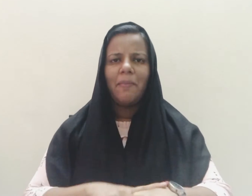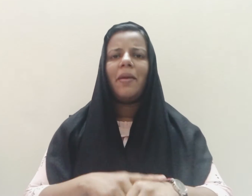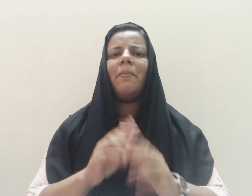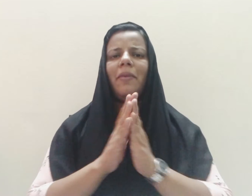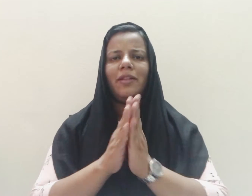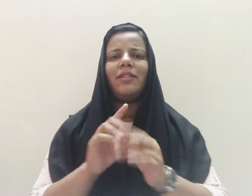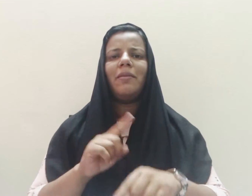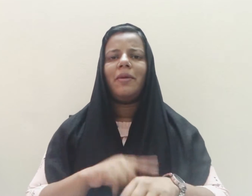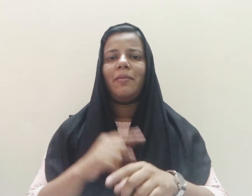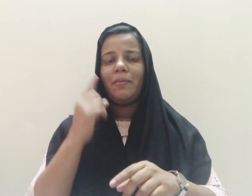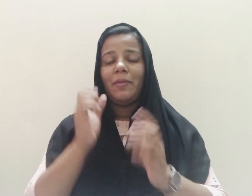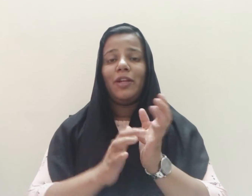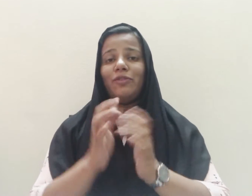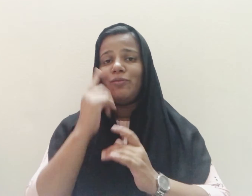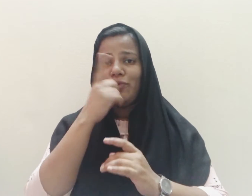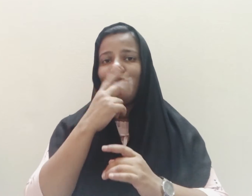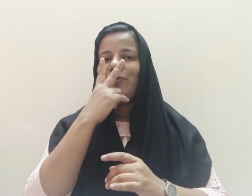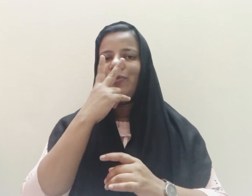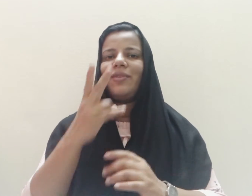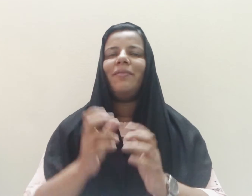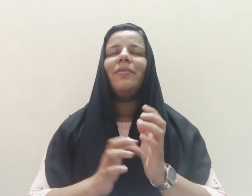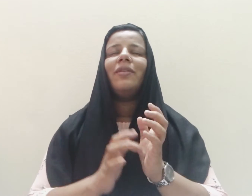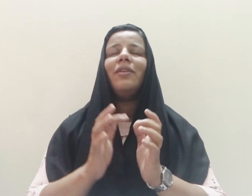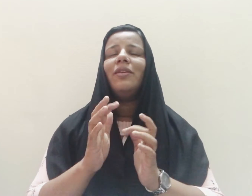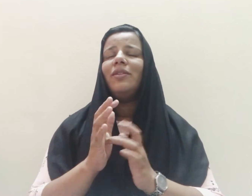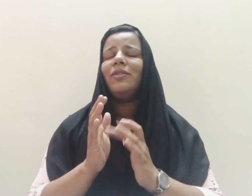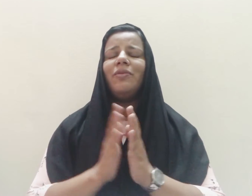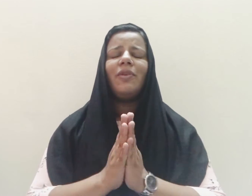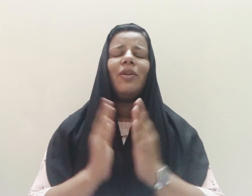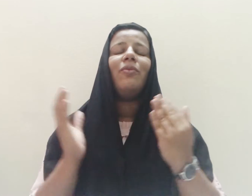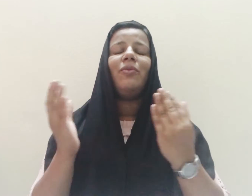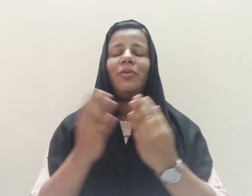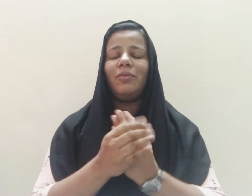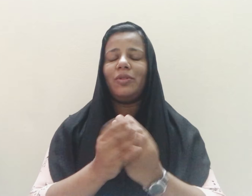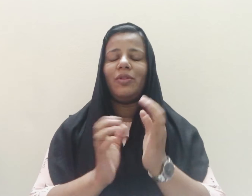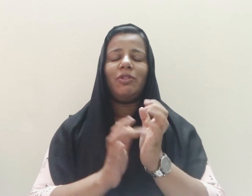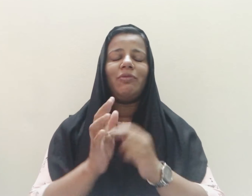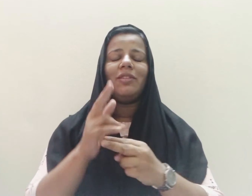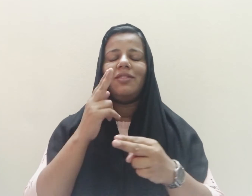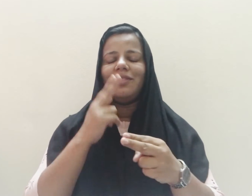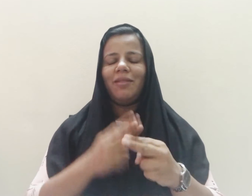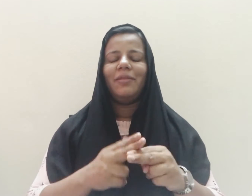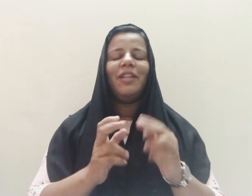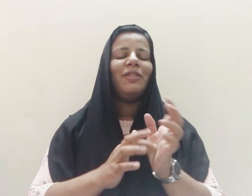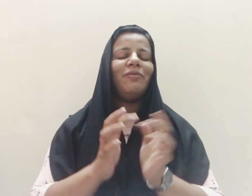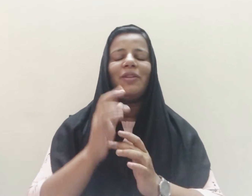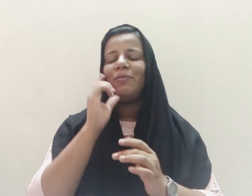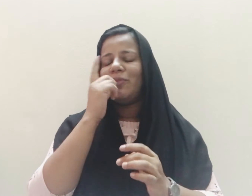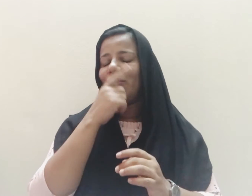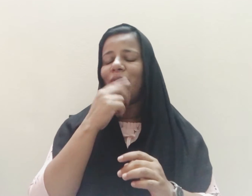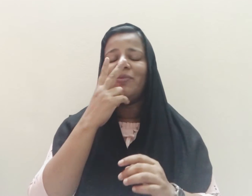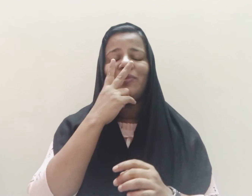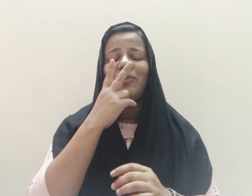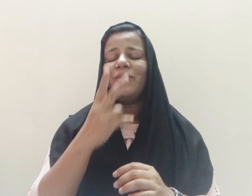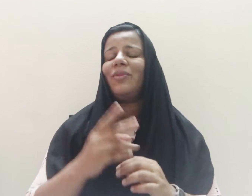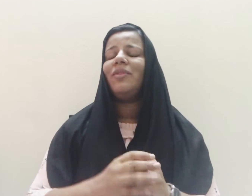പ്രാർത്ഥിക്കുന്ന സമയമോ, പിതാവിൻ്റെ മുഖത്തേക്ക് നോക്കുന്ന സമയമോ? അപ്പാ ഞങ്ങൾ ഒരുമിച്ച് യേശു ക്രിസ്തുവിൻ്റെ നാമത്തിൽ അങ്ങയുടെ പൊന്മുഖത്തേക്ക് നോക്കുന്നപ്പാ, ഞങ്ങൾ